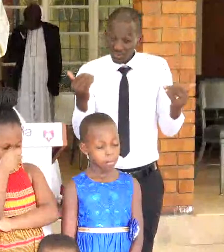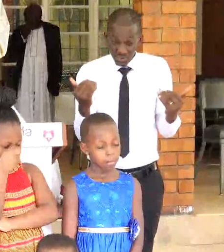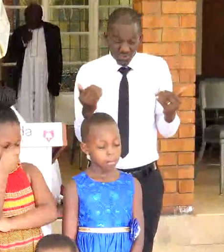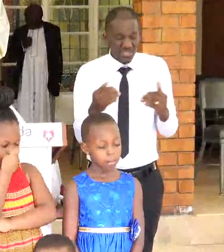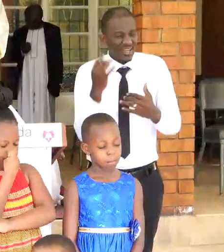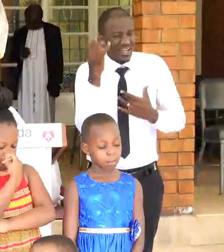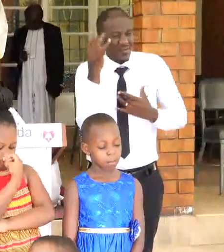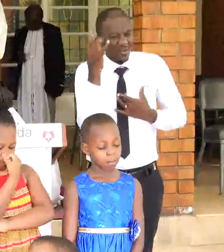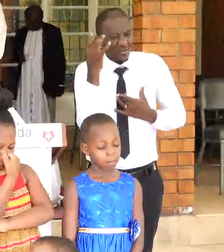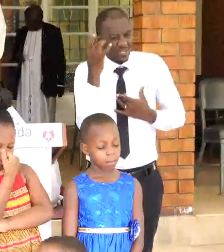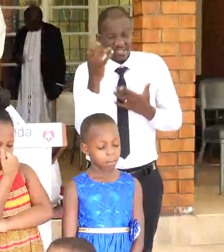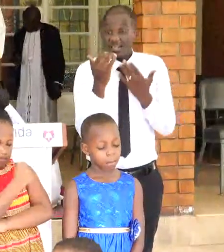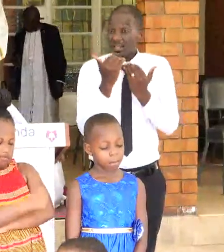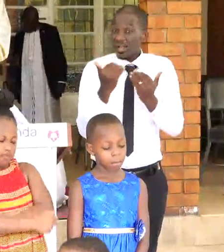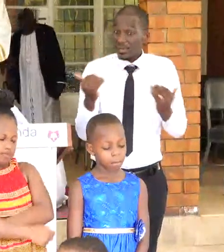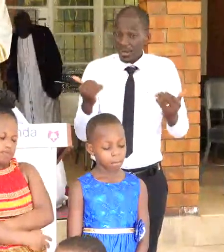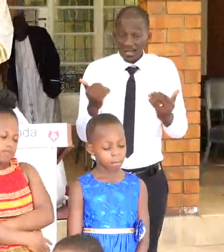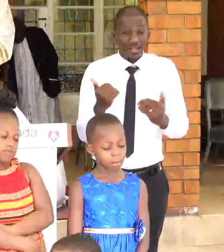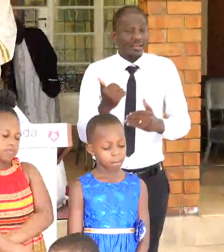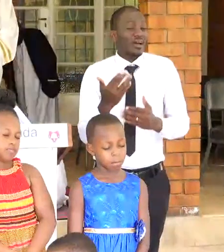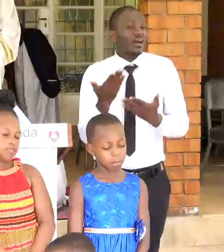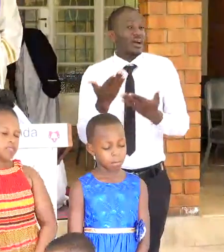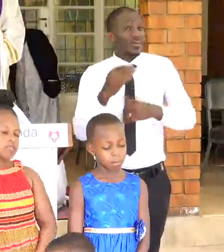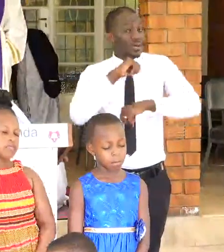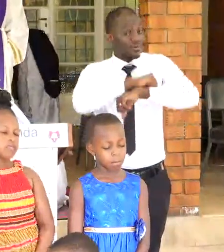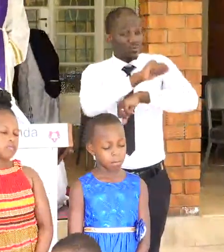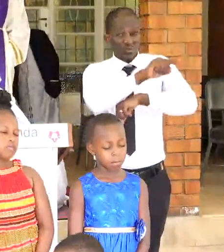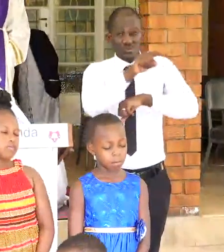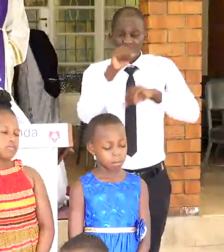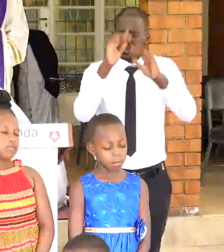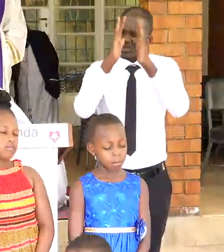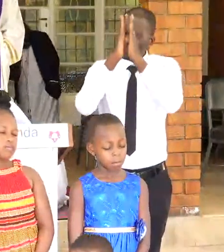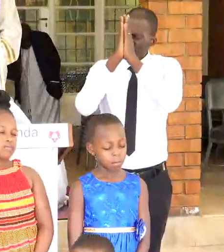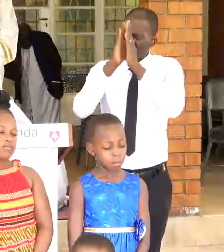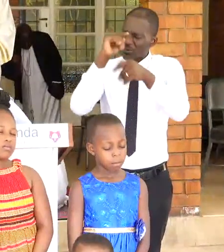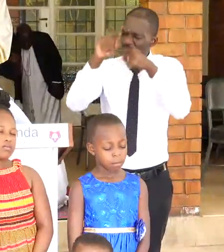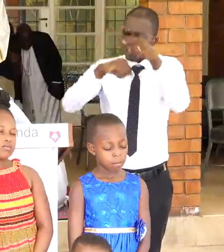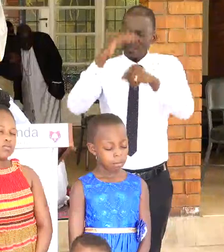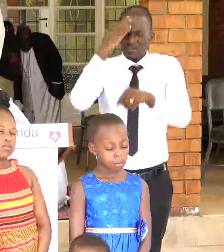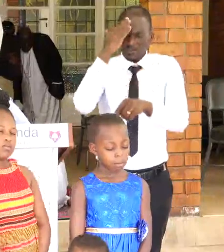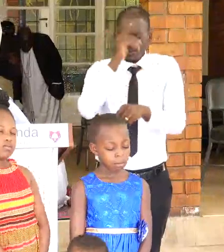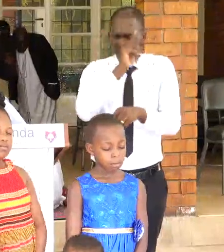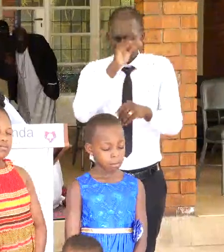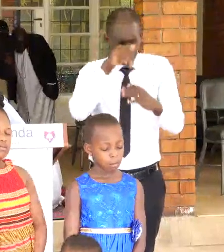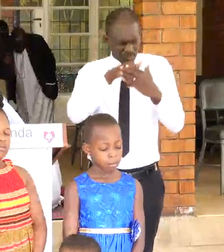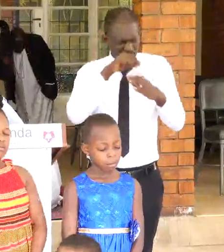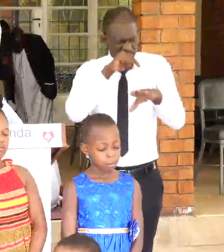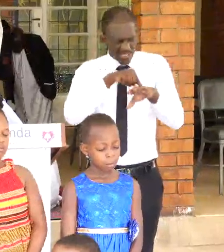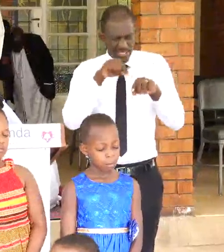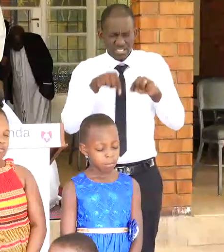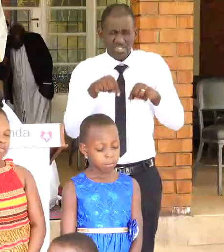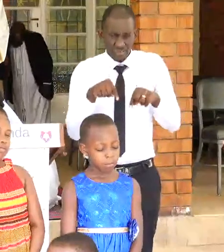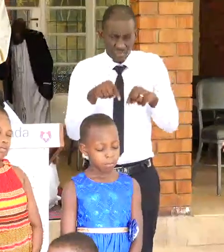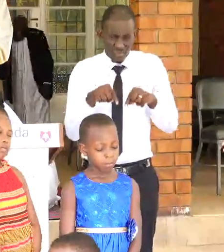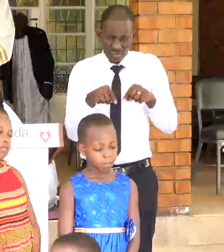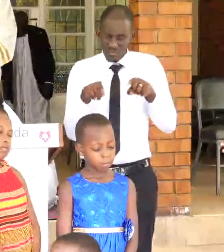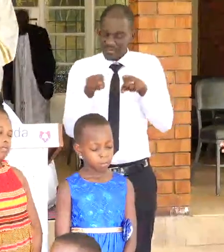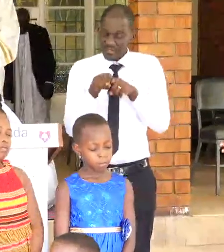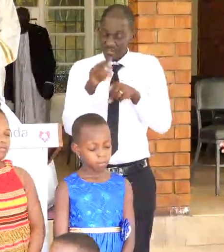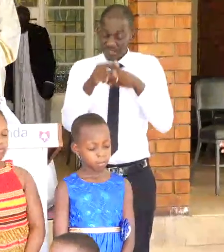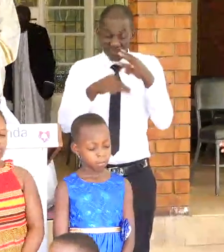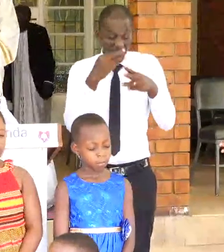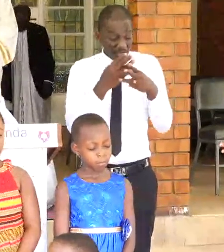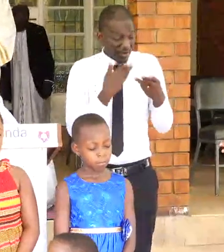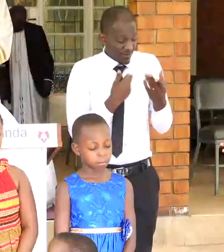abali ku masomero. Mukama tubasabira okwongera okumanya Mukama mu kiseera kino n'ensi ng'erimu